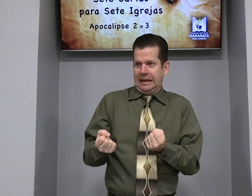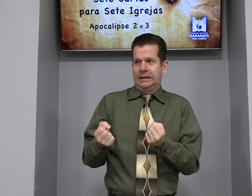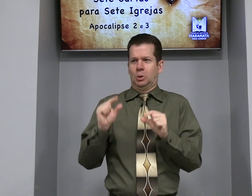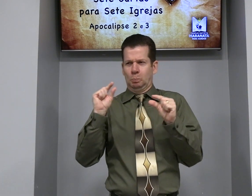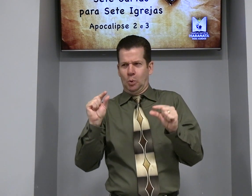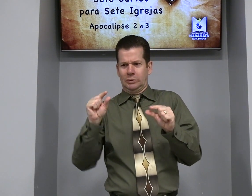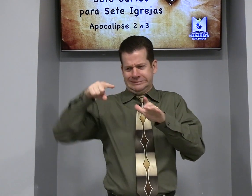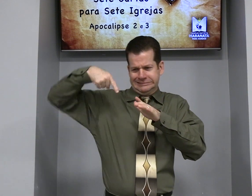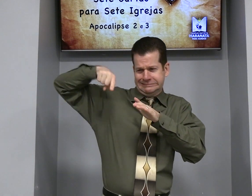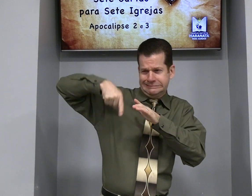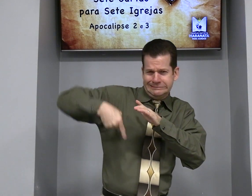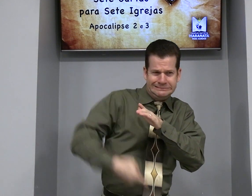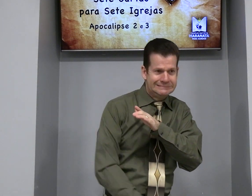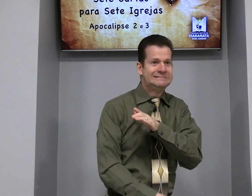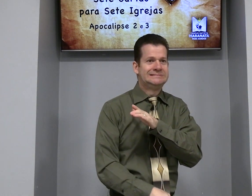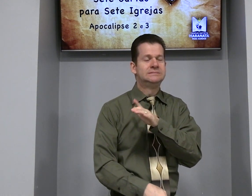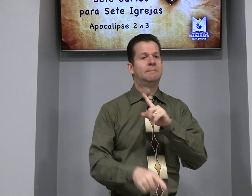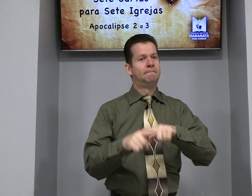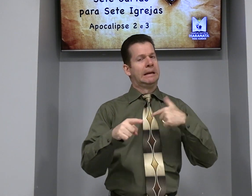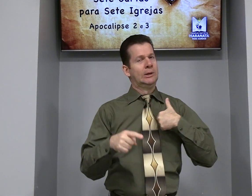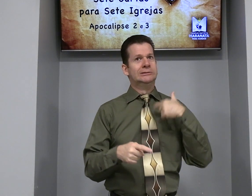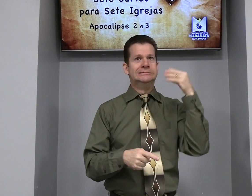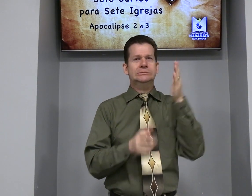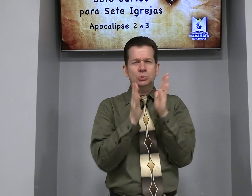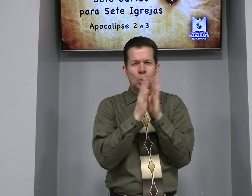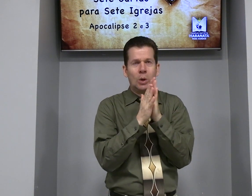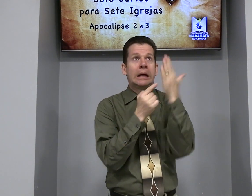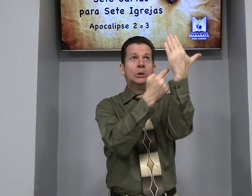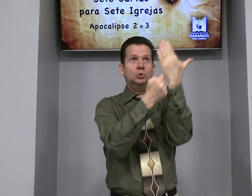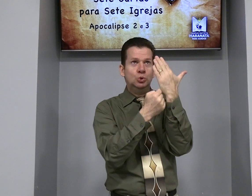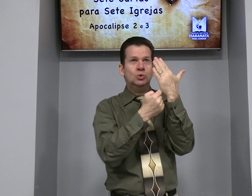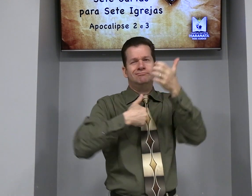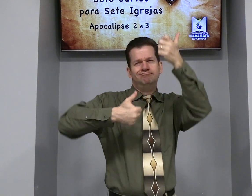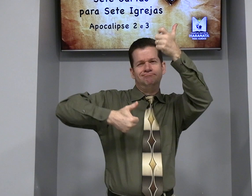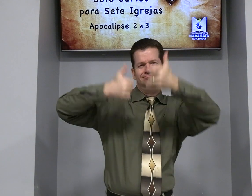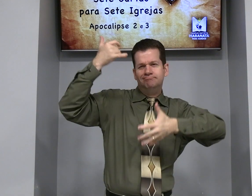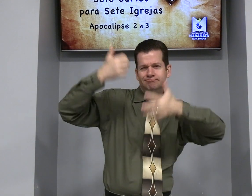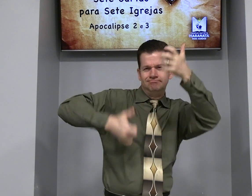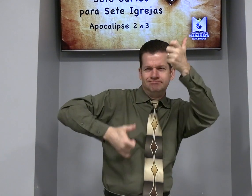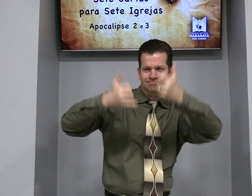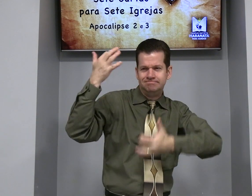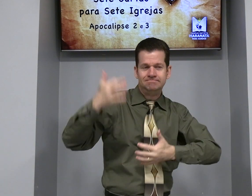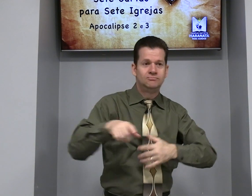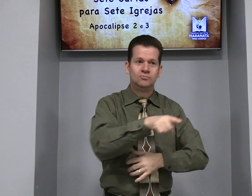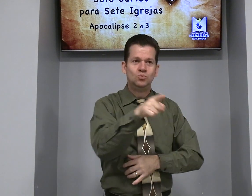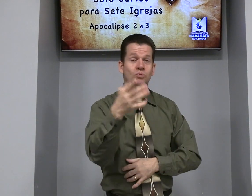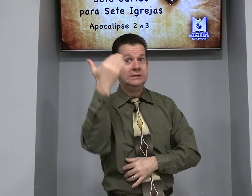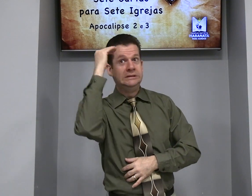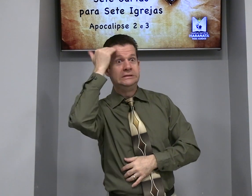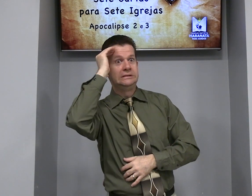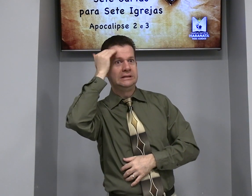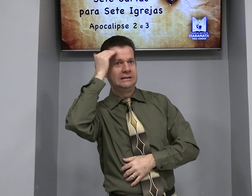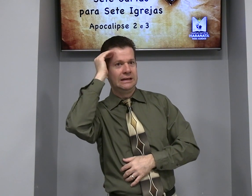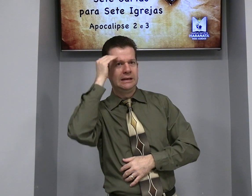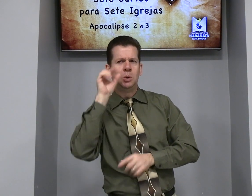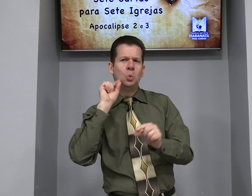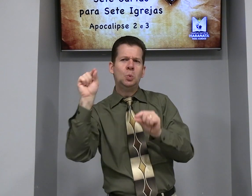É um pouco pesado e nós queremos estudar profundo. E eu pedi para Deus me ajudar